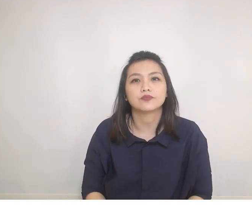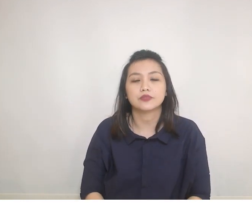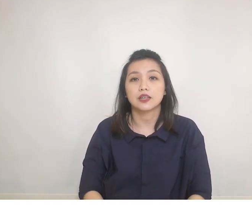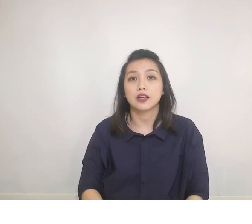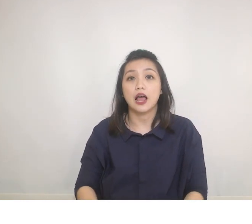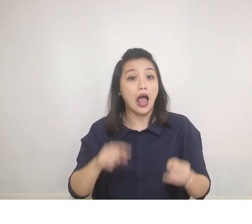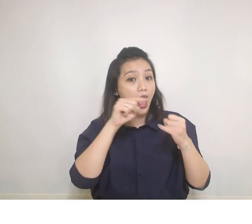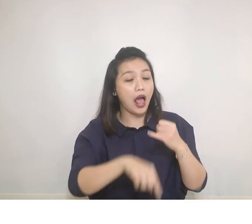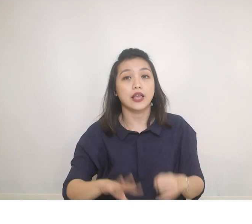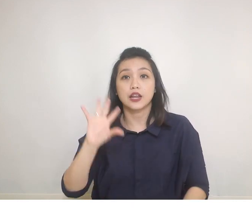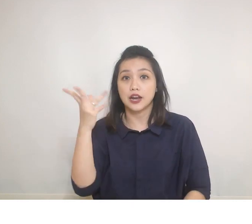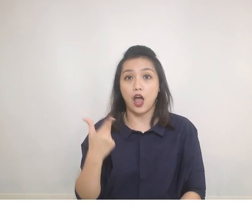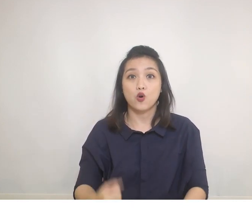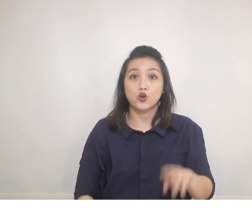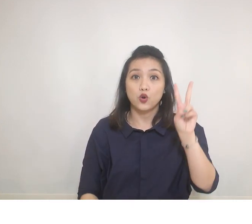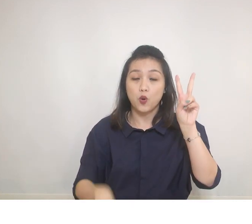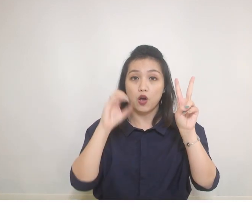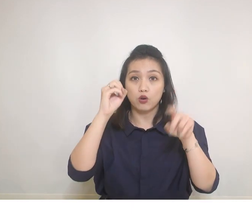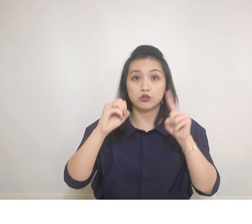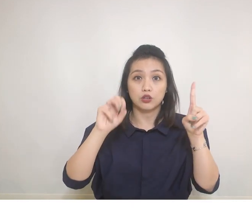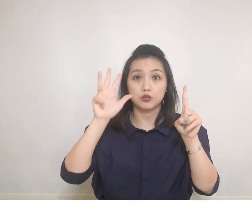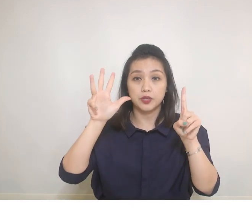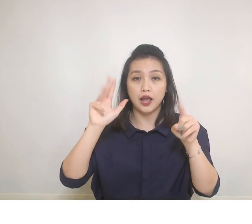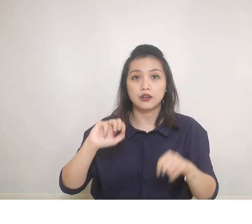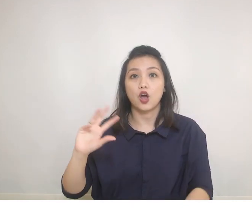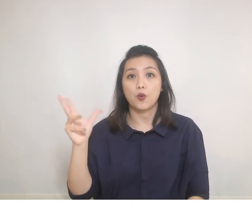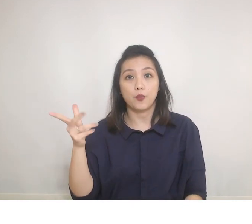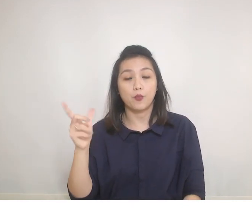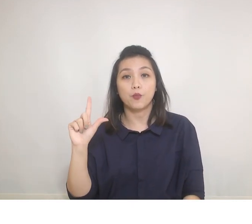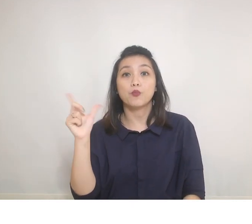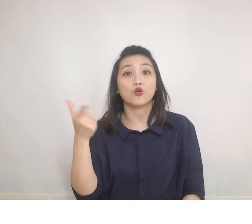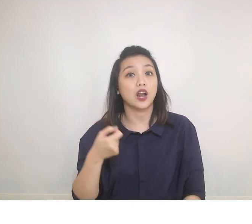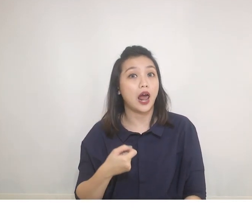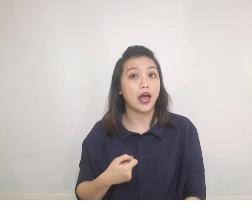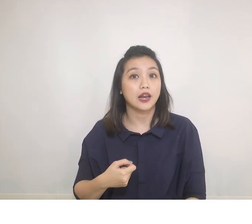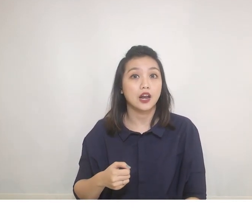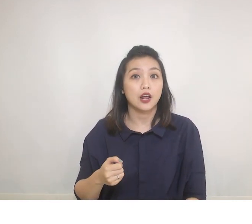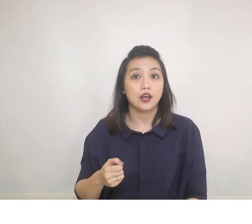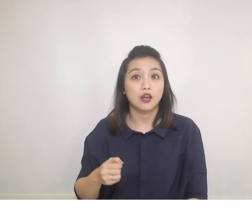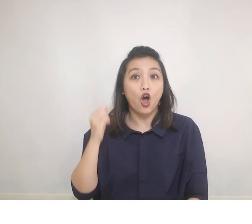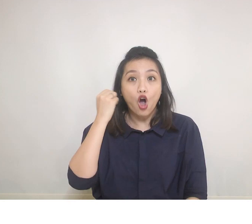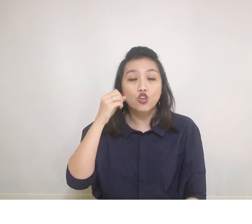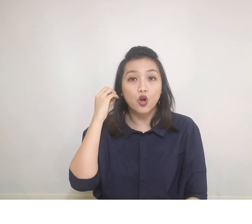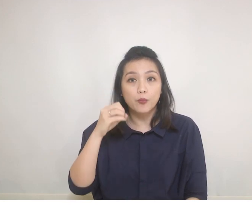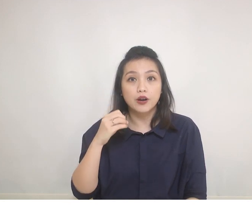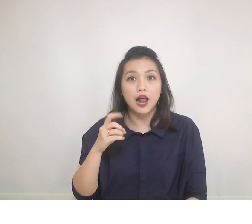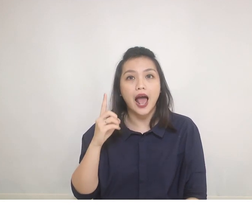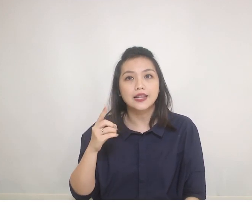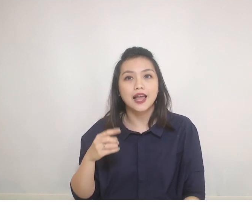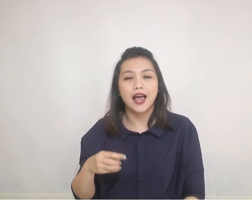dianakan dengan baik di CG gitu, sama pemimpin-pemimpin yang ada di CG, sama coach, sama TL gitu. Dan kita